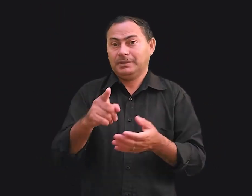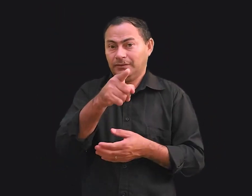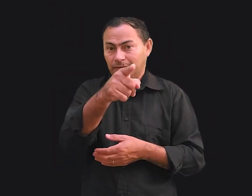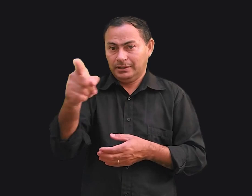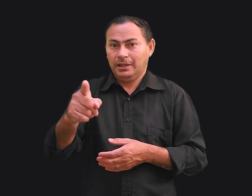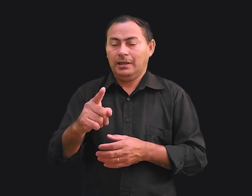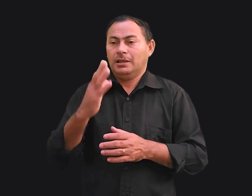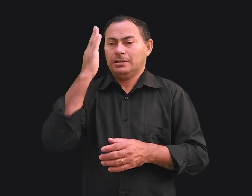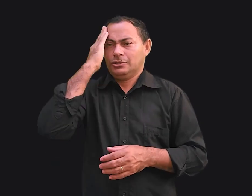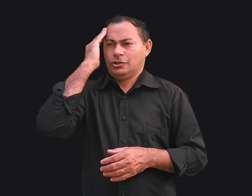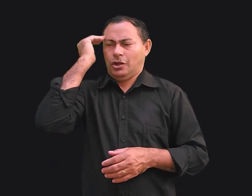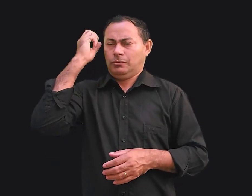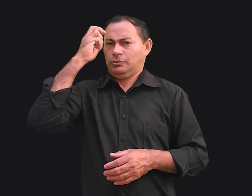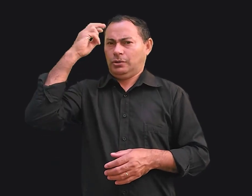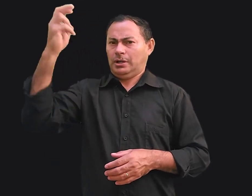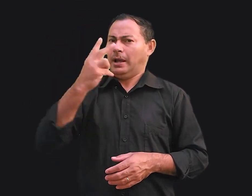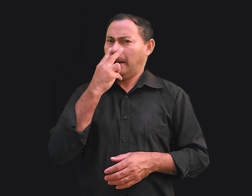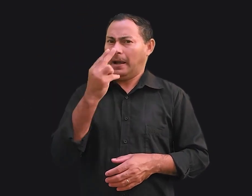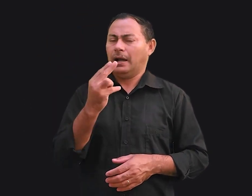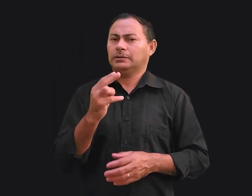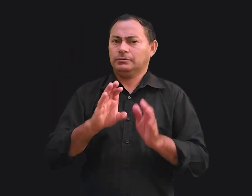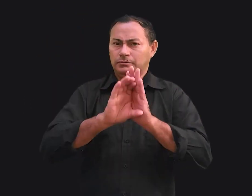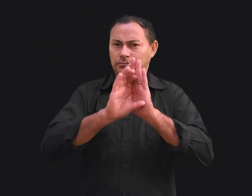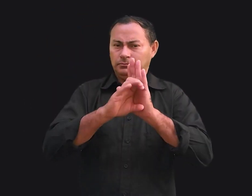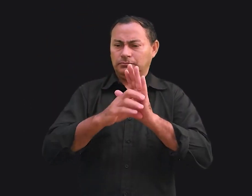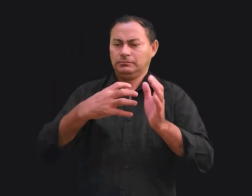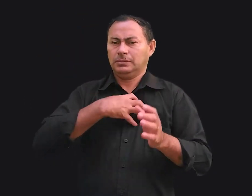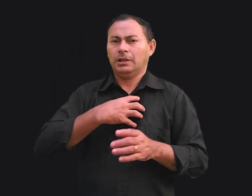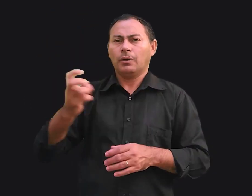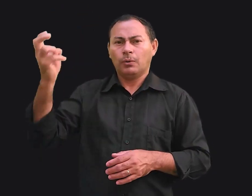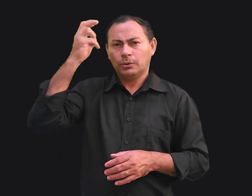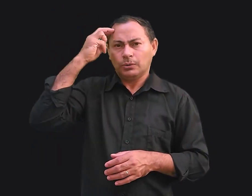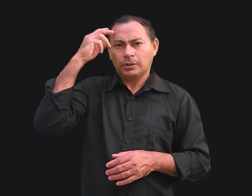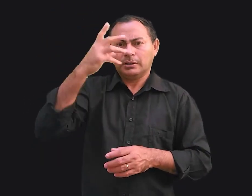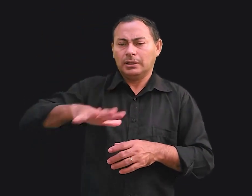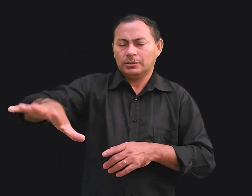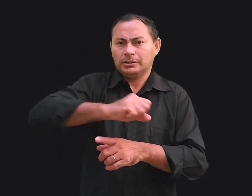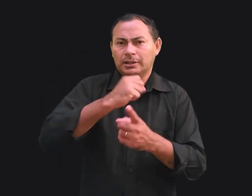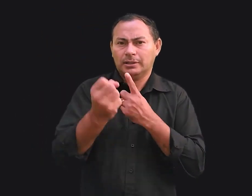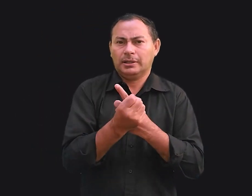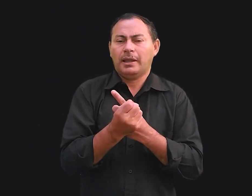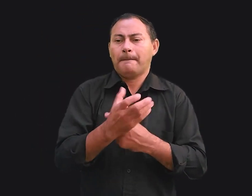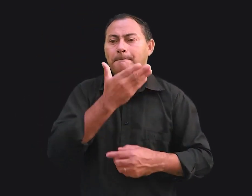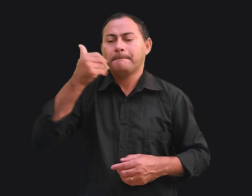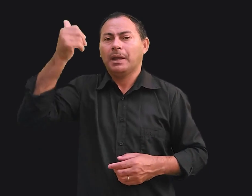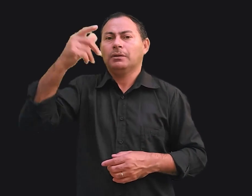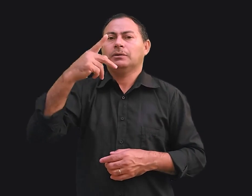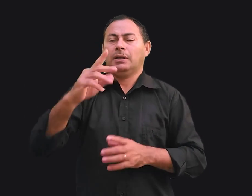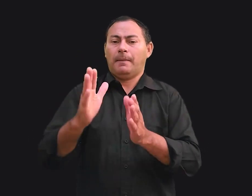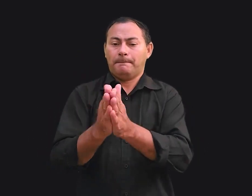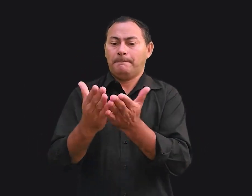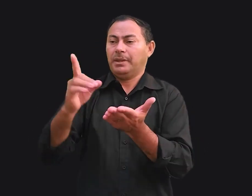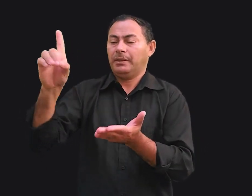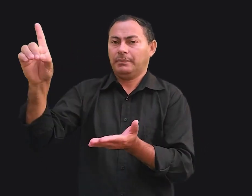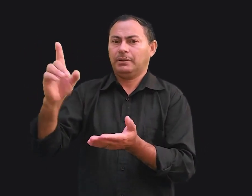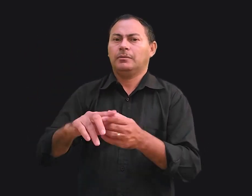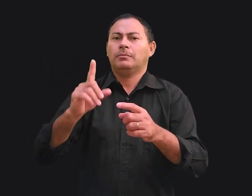Se você é tão sabichão e acha que os conceitos e padrões da cultura da sociedade são melhores do que os da Bíblia, por que